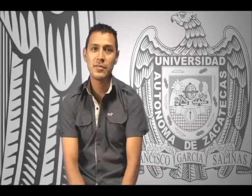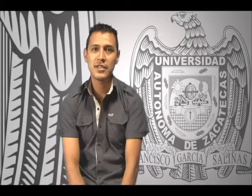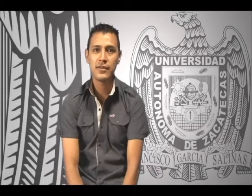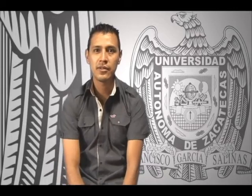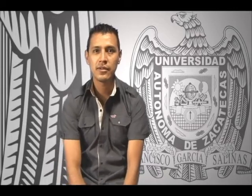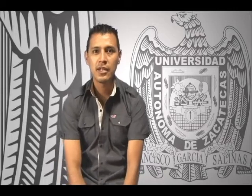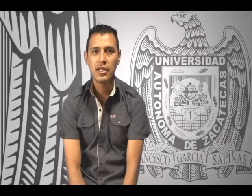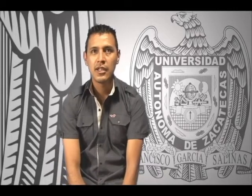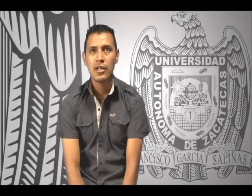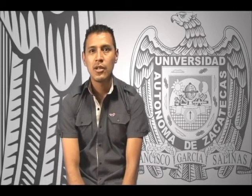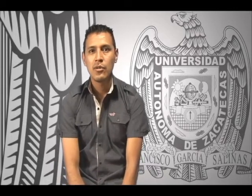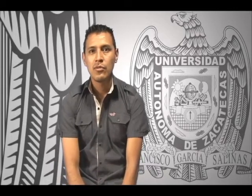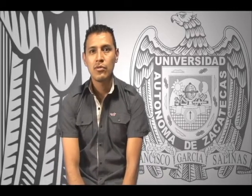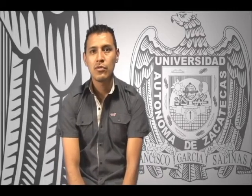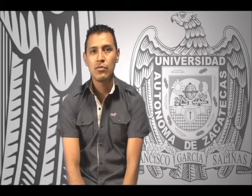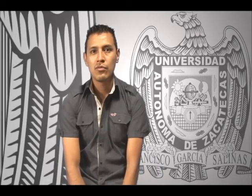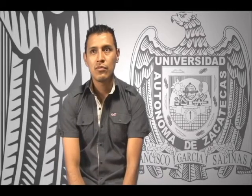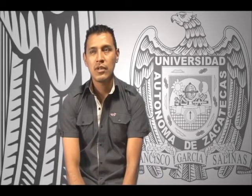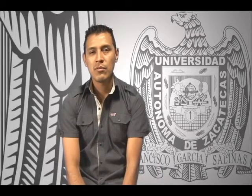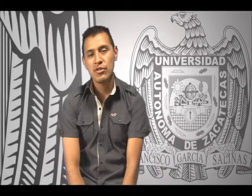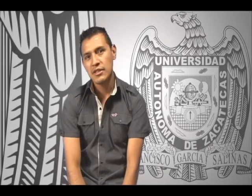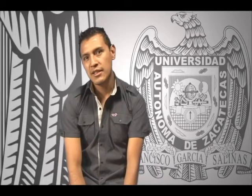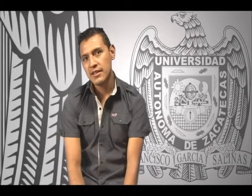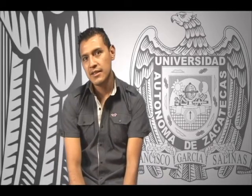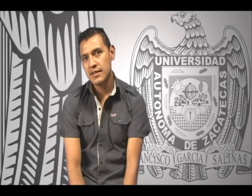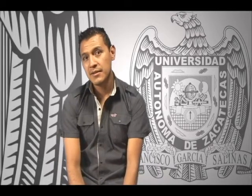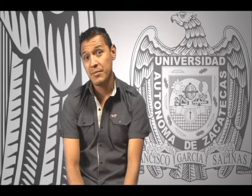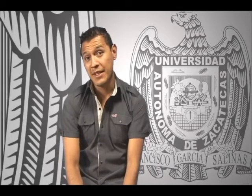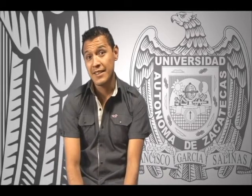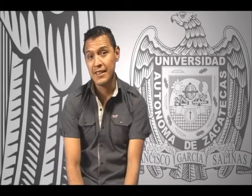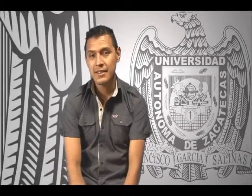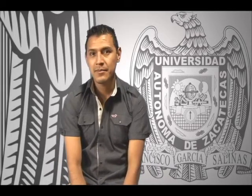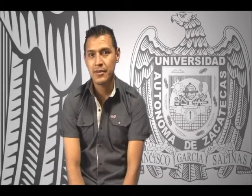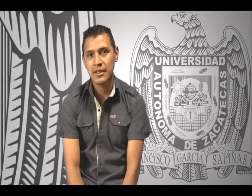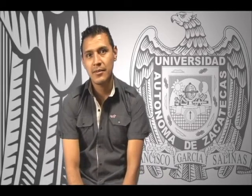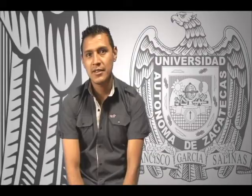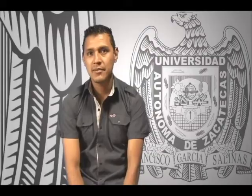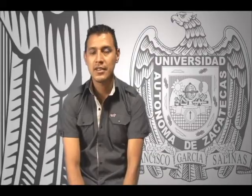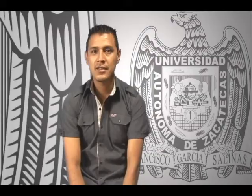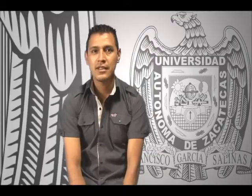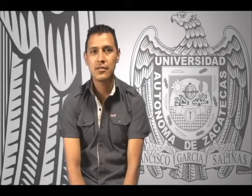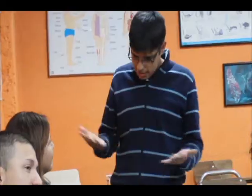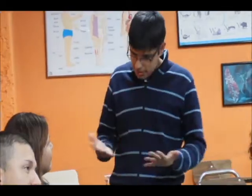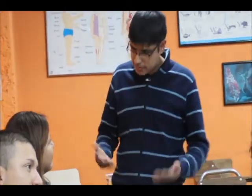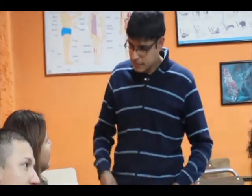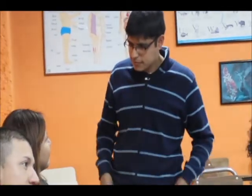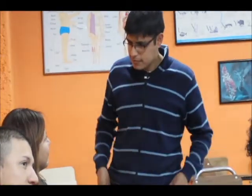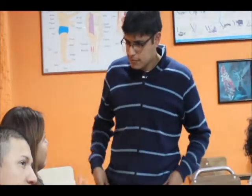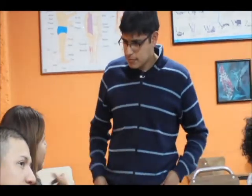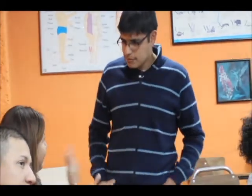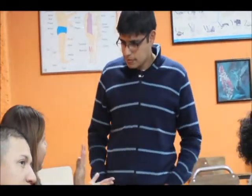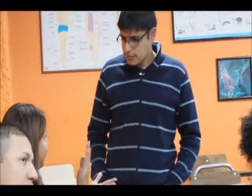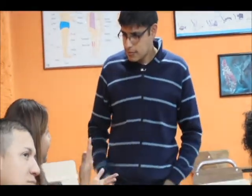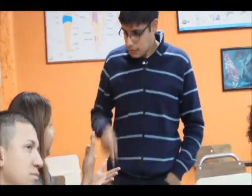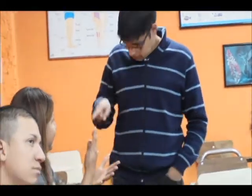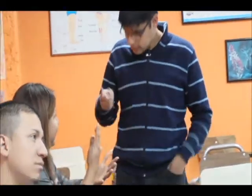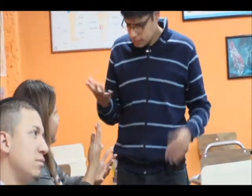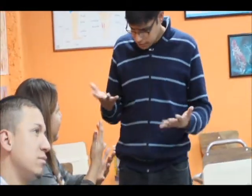específico. Hay muchas señas parecidas, pero nada más parecidas, no son todas iguales. De hecho se